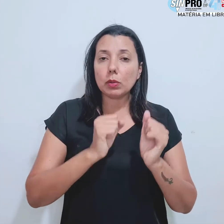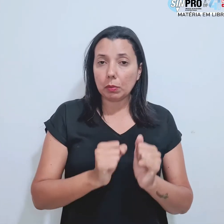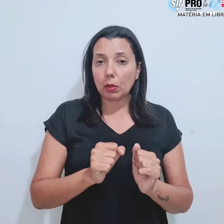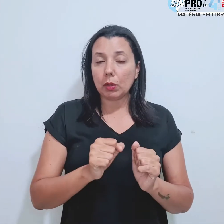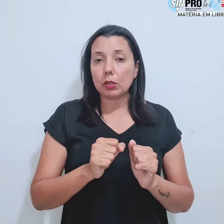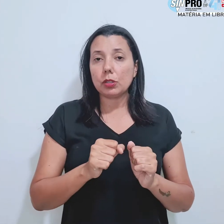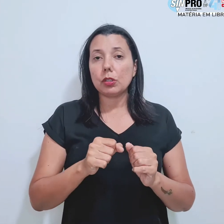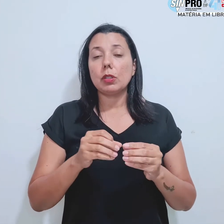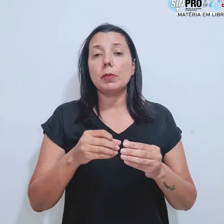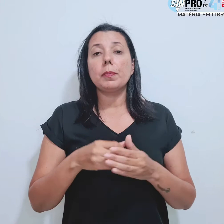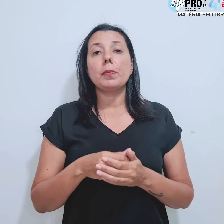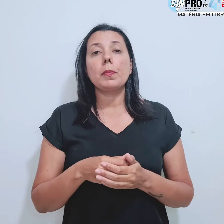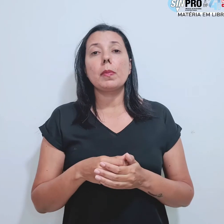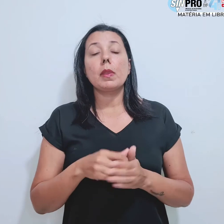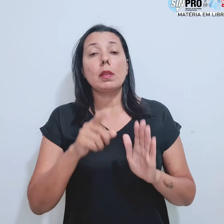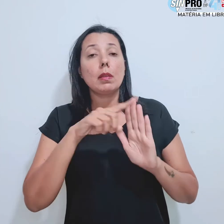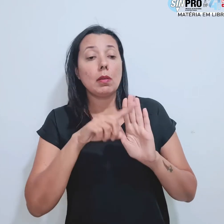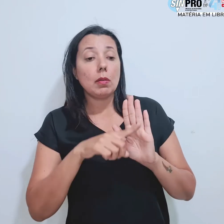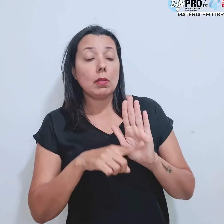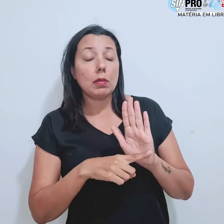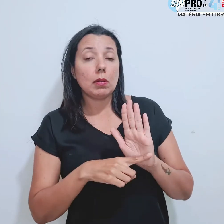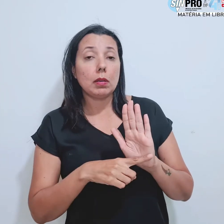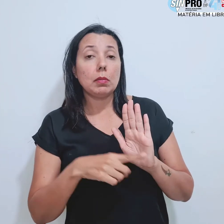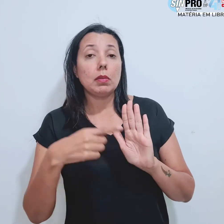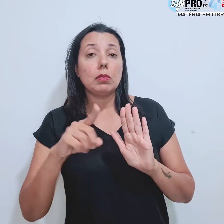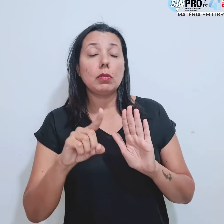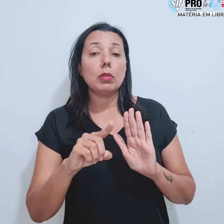ser destinadas ao programa foi de